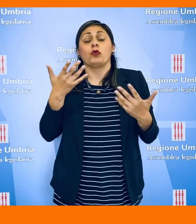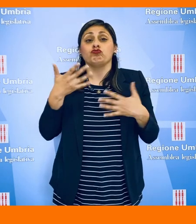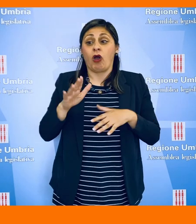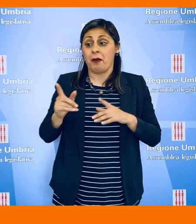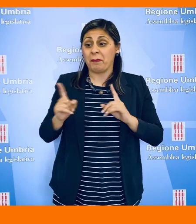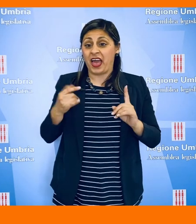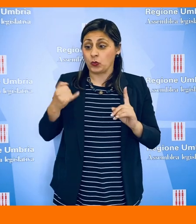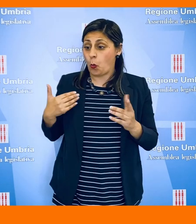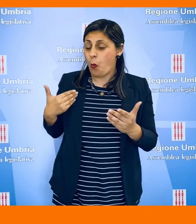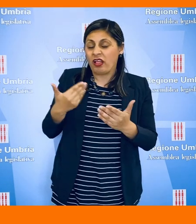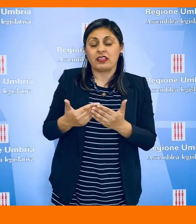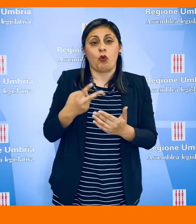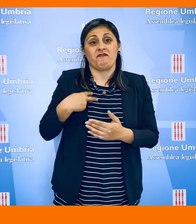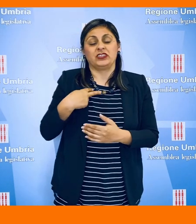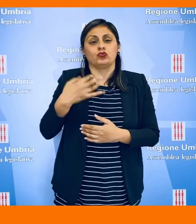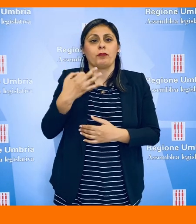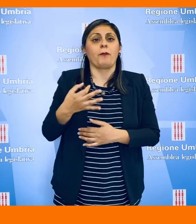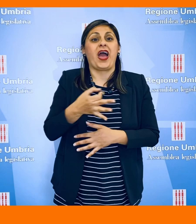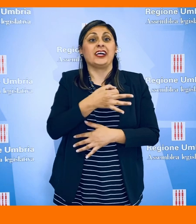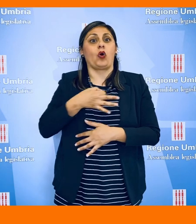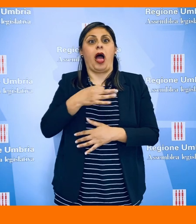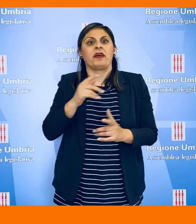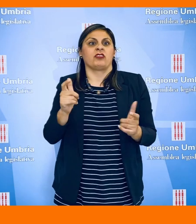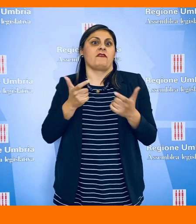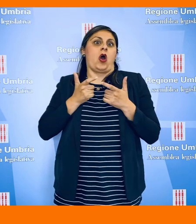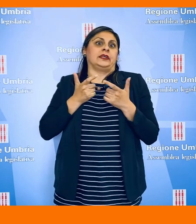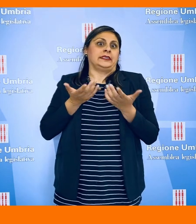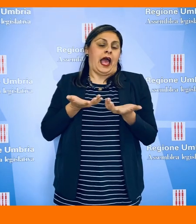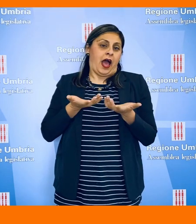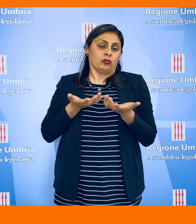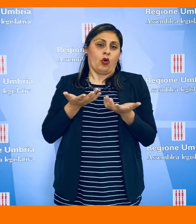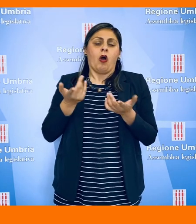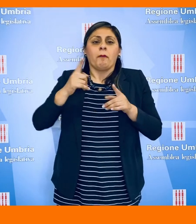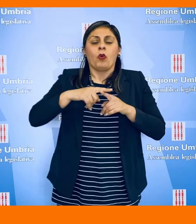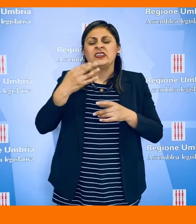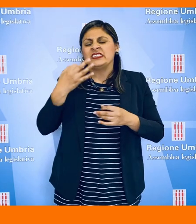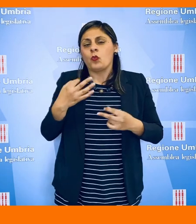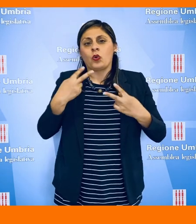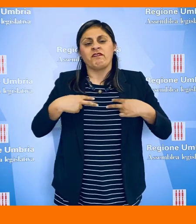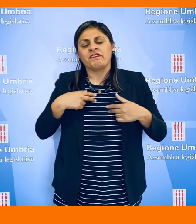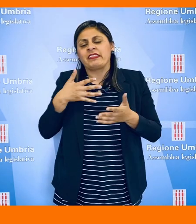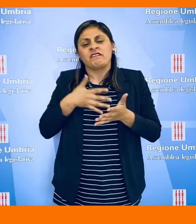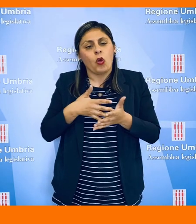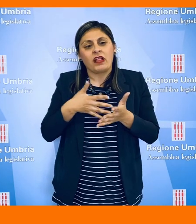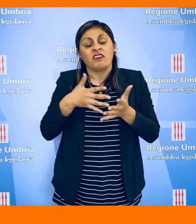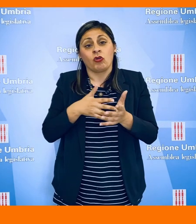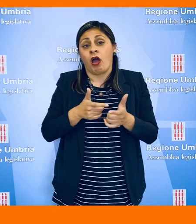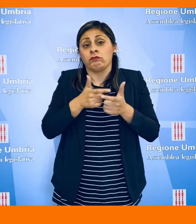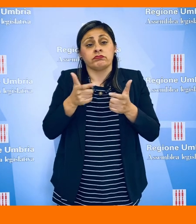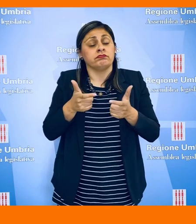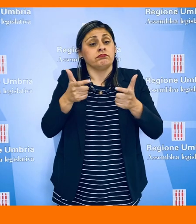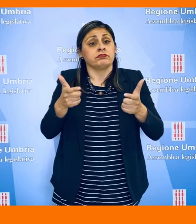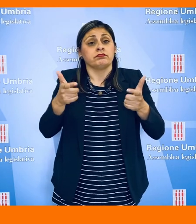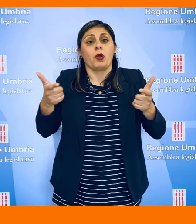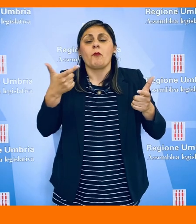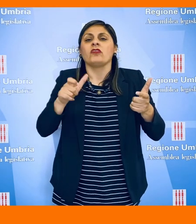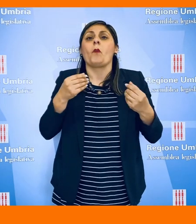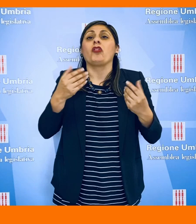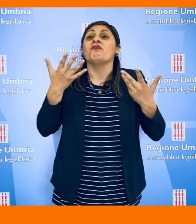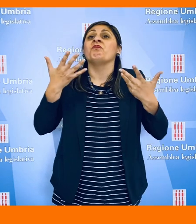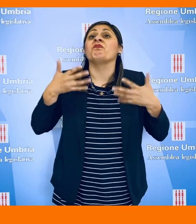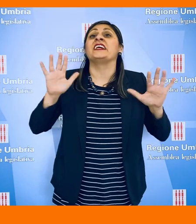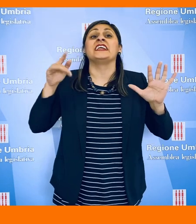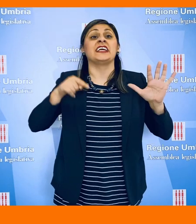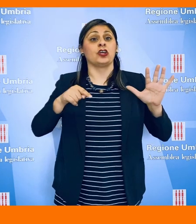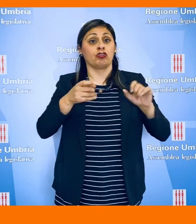questo periodo un isolamento forzato e che vivranno delle difficoltà che saranno ancora maggiori quando tutto questo sarà finito.